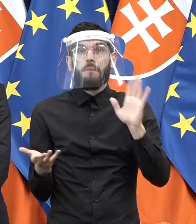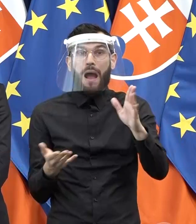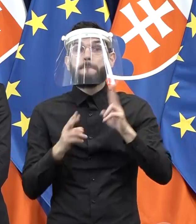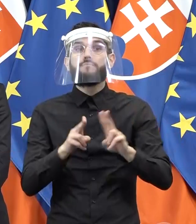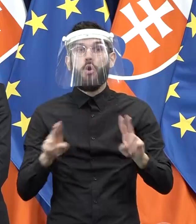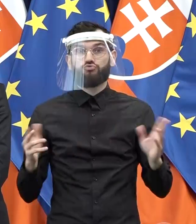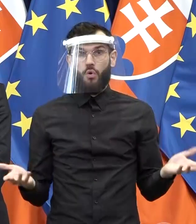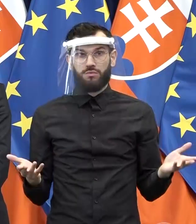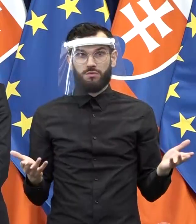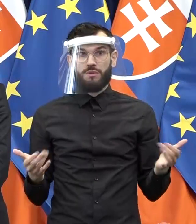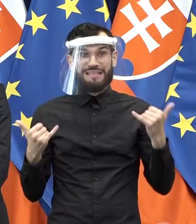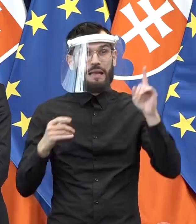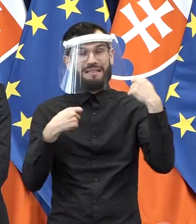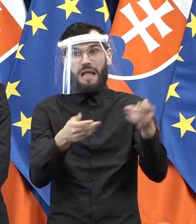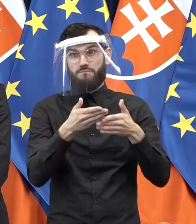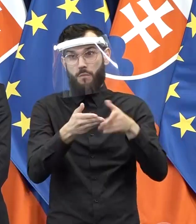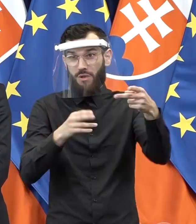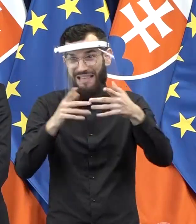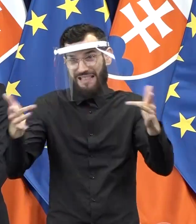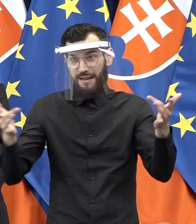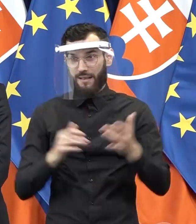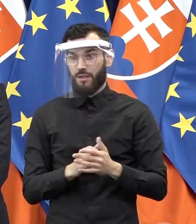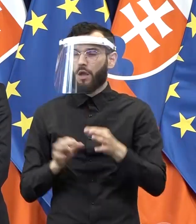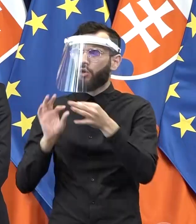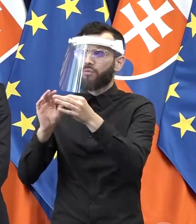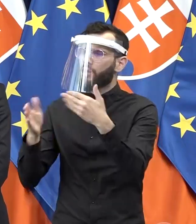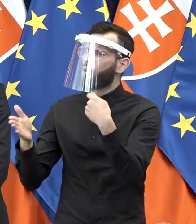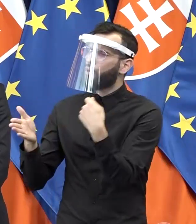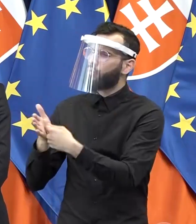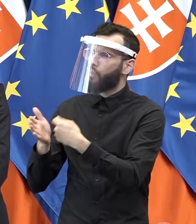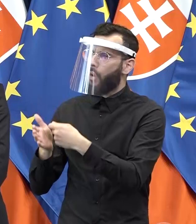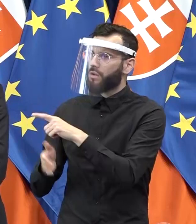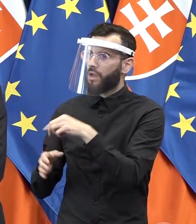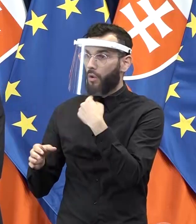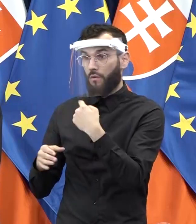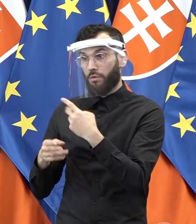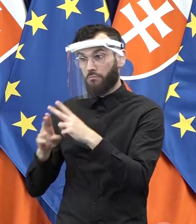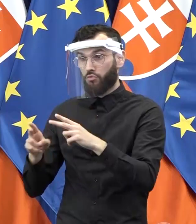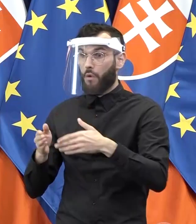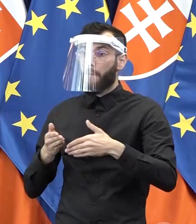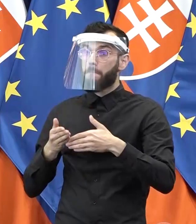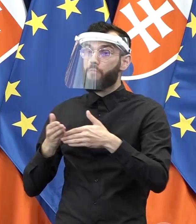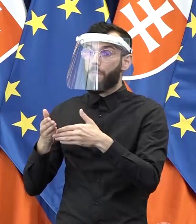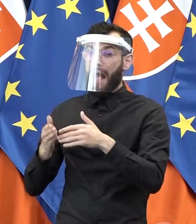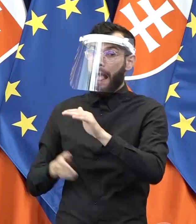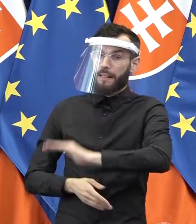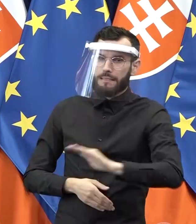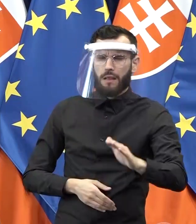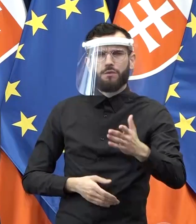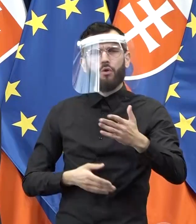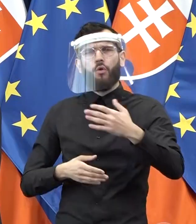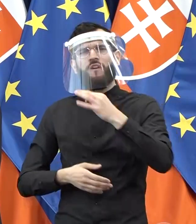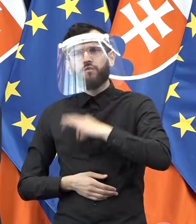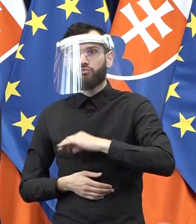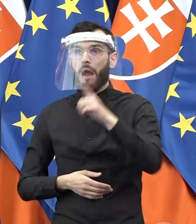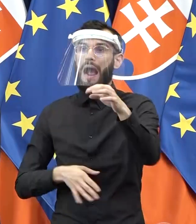vymoženosti, ktoré nám môžu pomôcť. Ešte čo sa týka dôchodcov, ktorí teda nemajú to šťastie, že by im pomáhali deti alebo vnúčata. V prípade, že